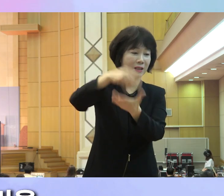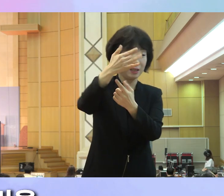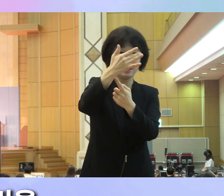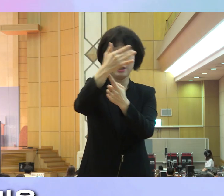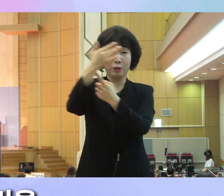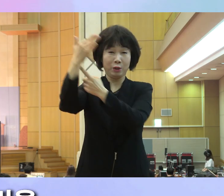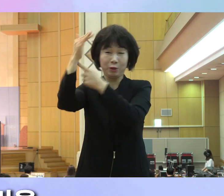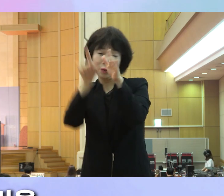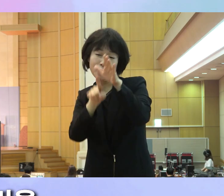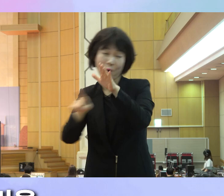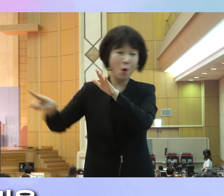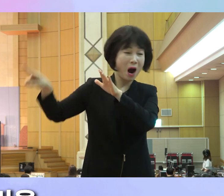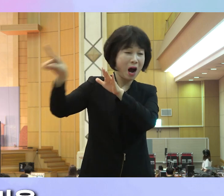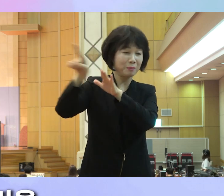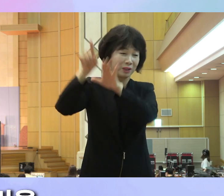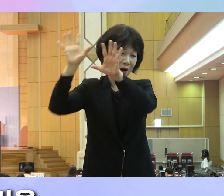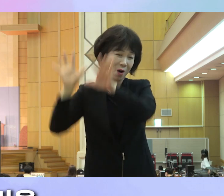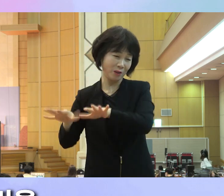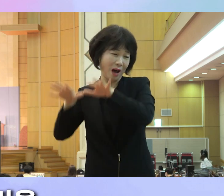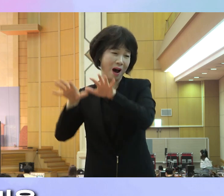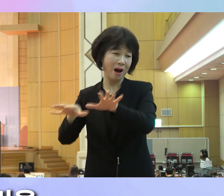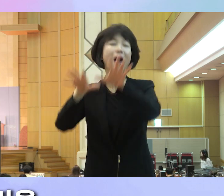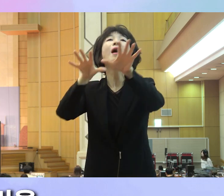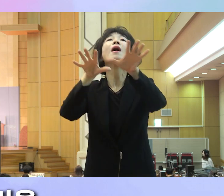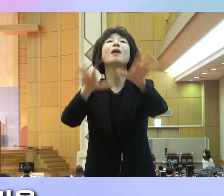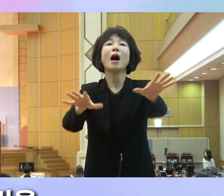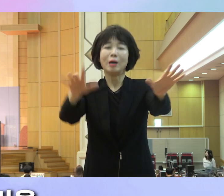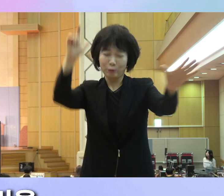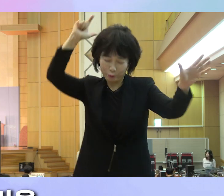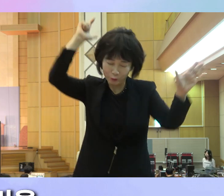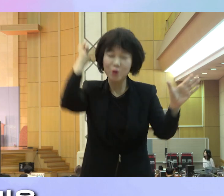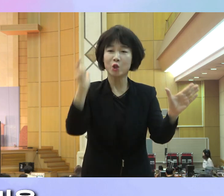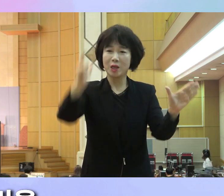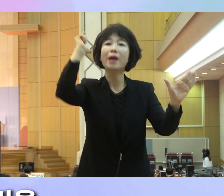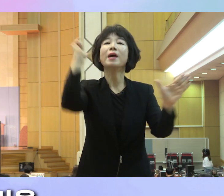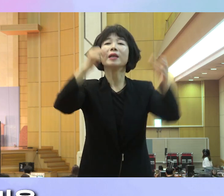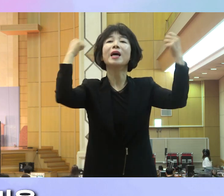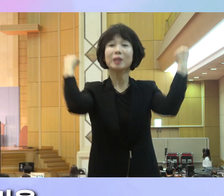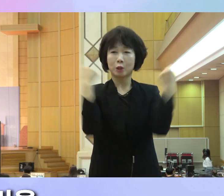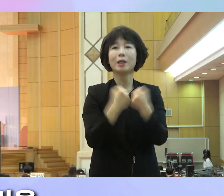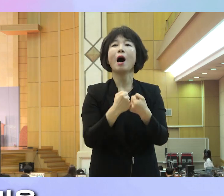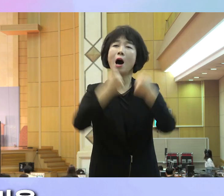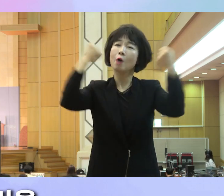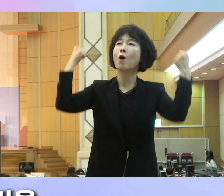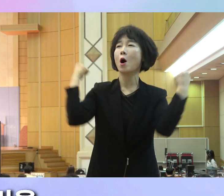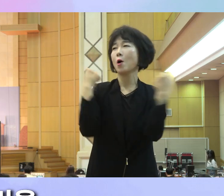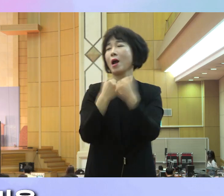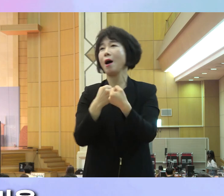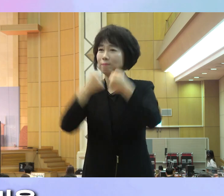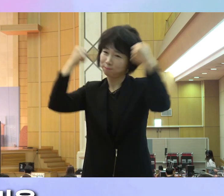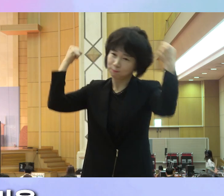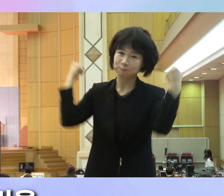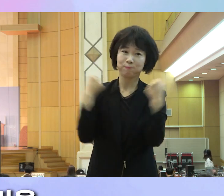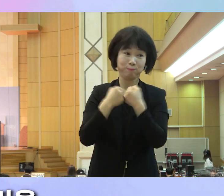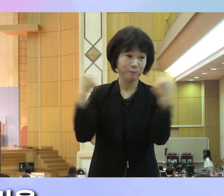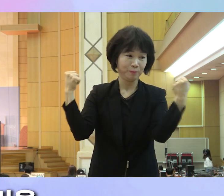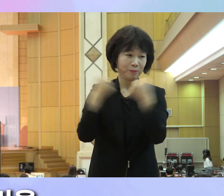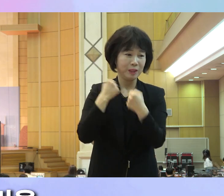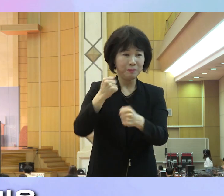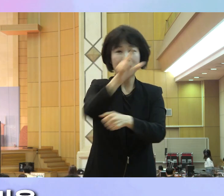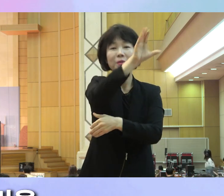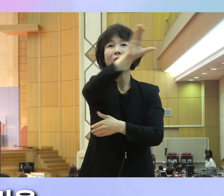일어나 기들고 앞서 나가 굳세게. 십자가